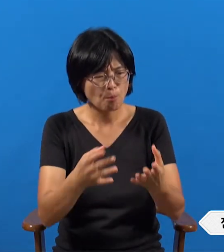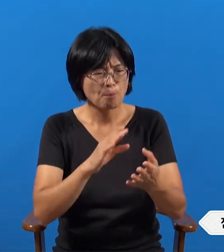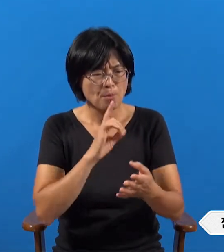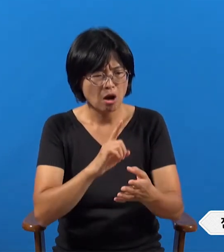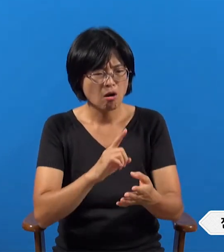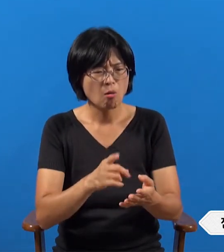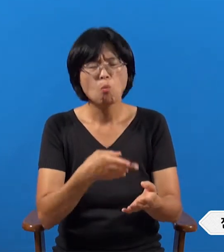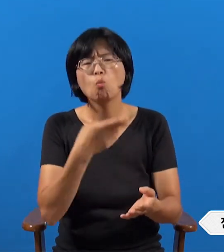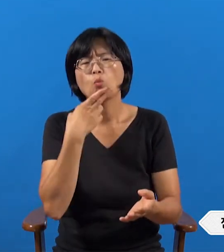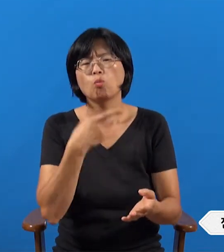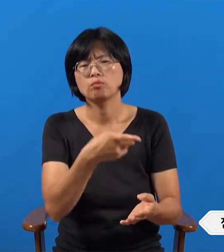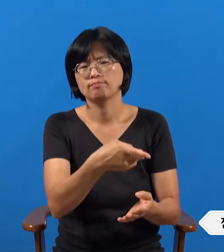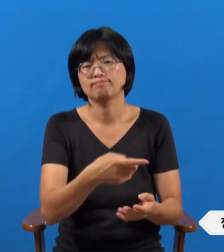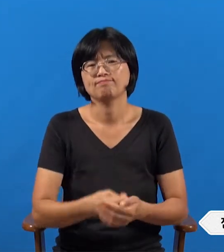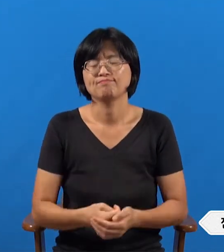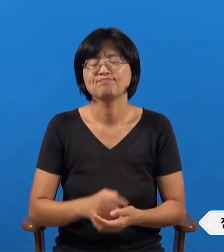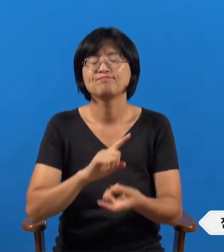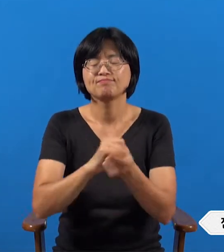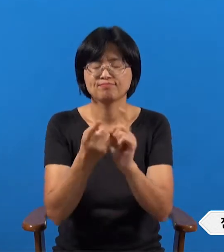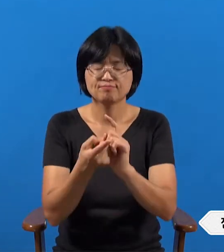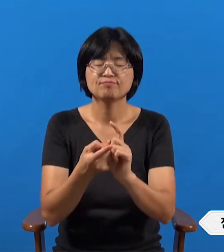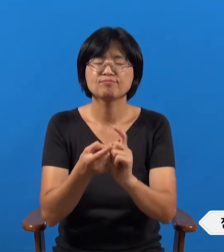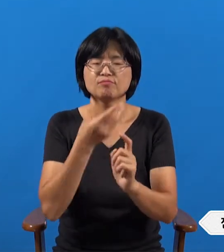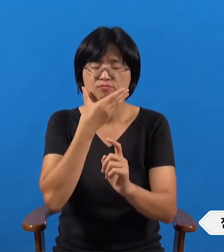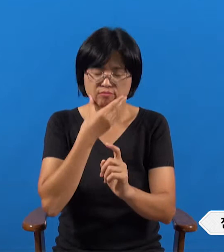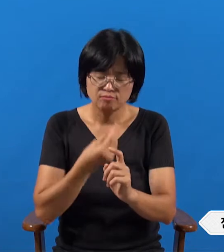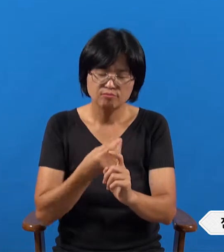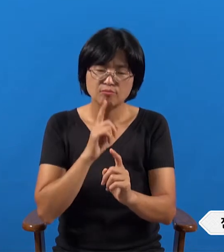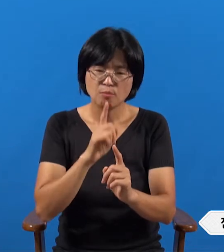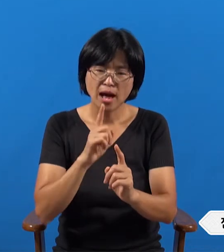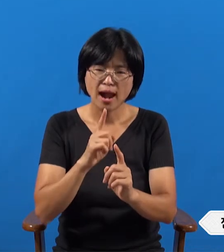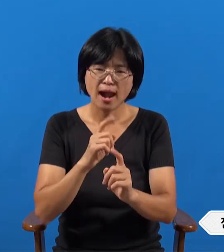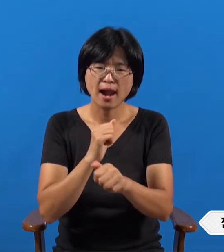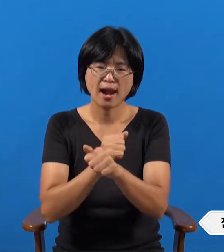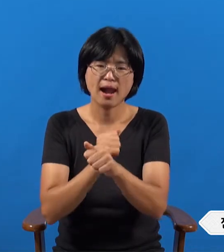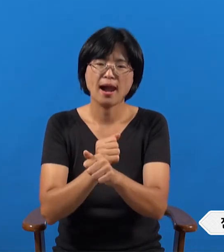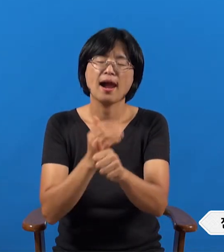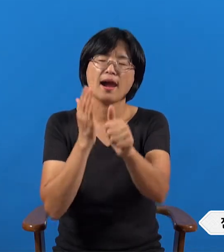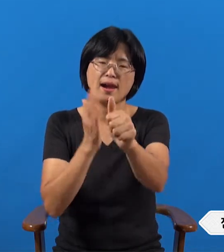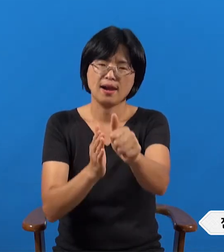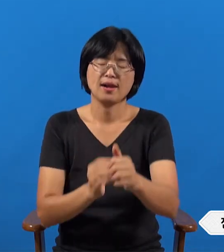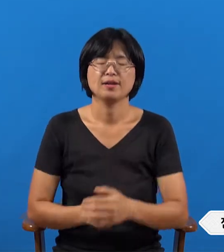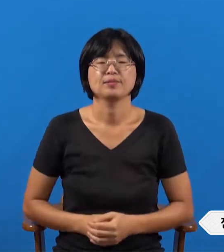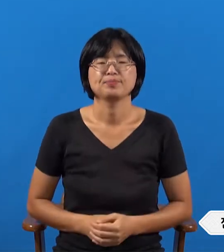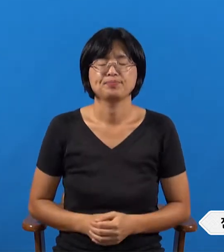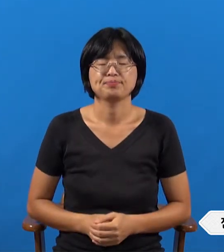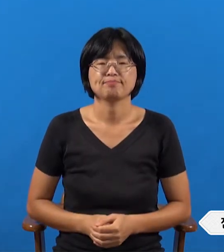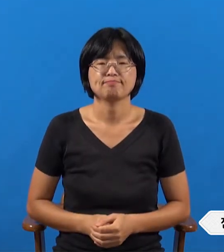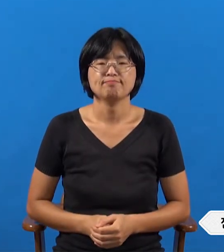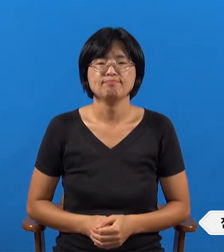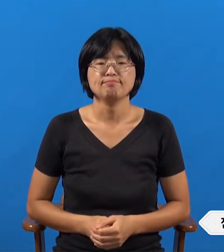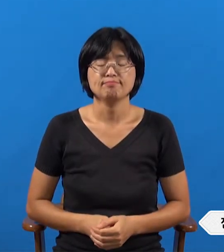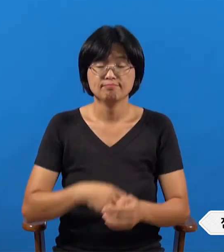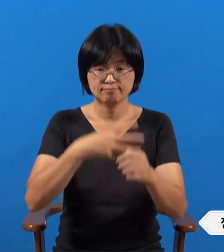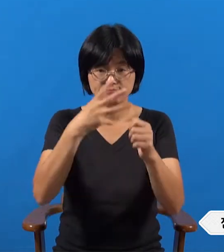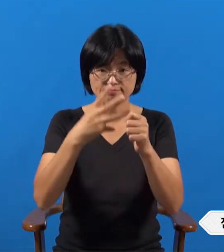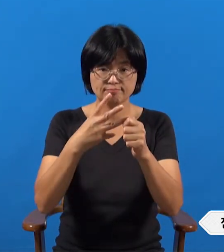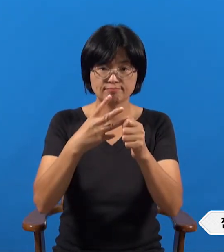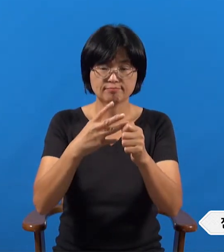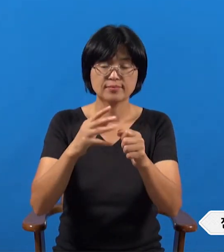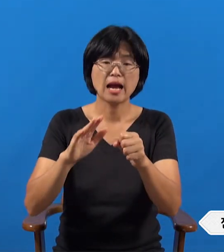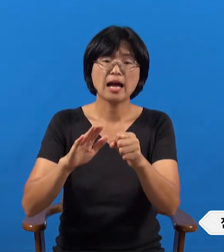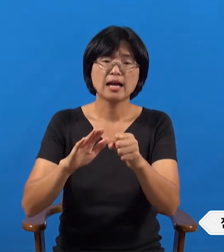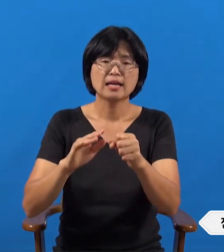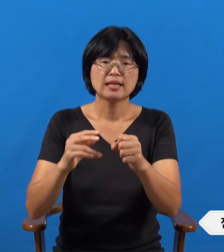있습니다. 축복된 말을 하라. 세 번째, 살리는 말은 어떤